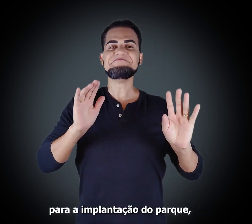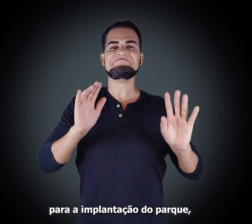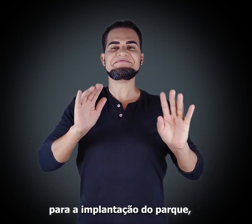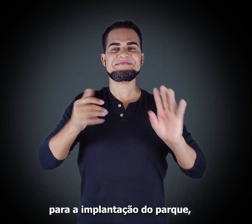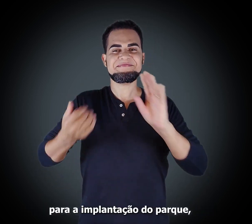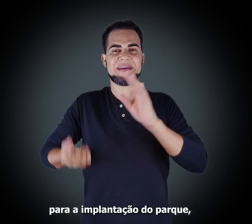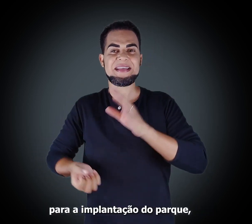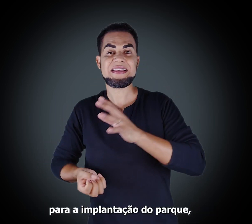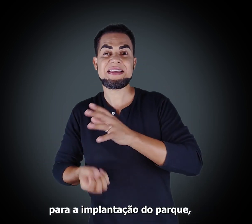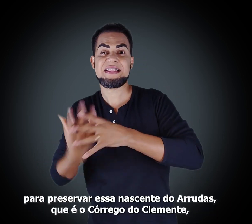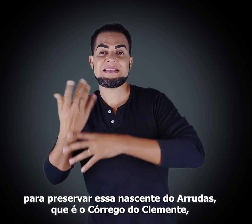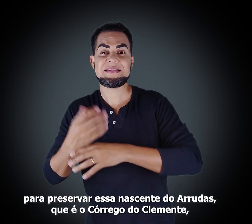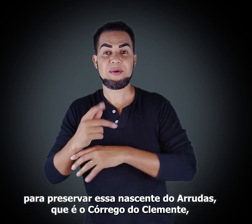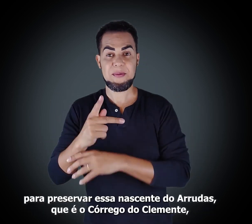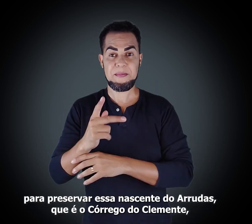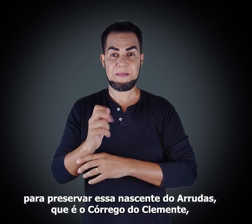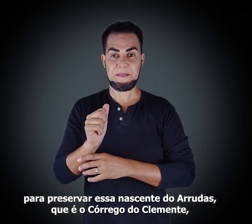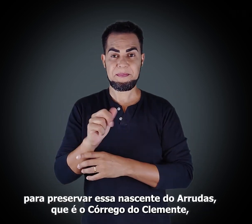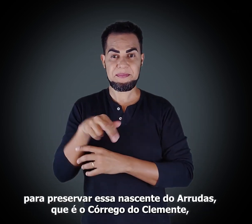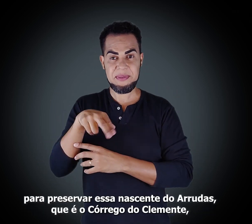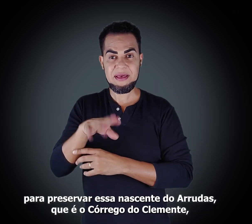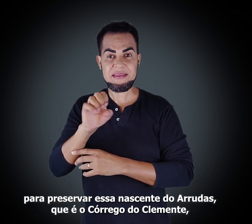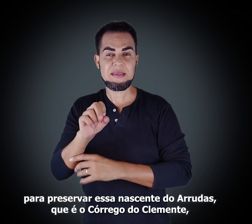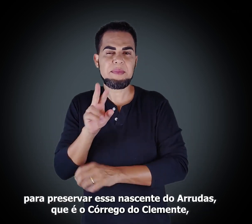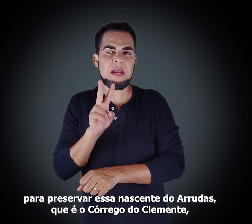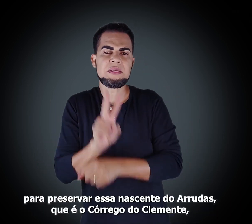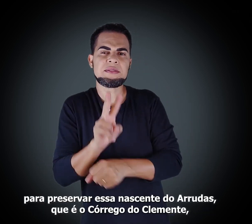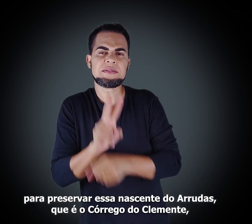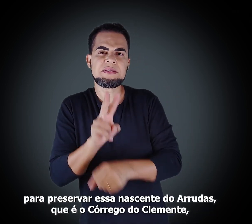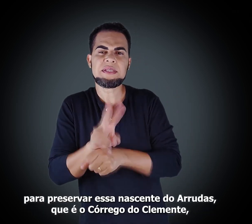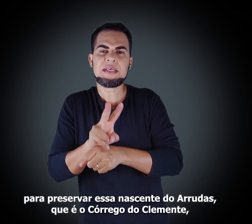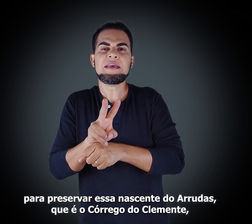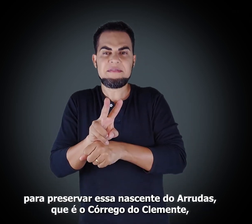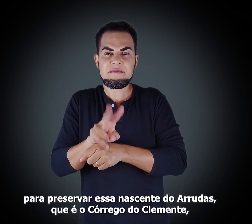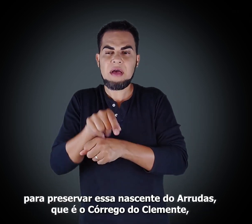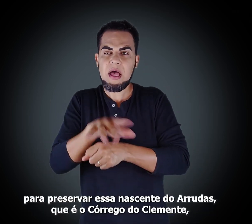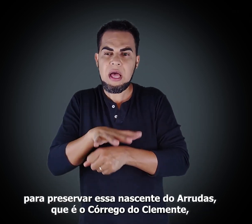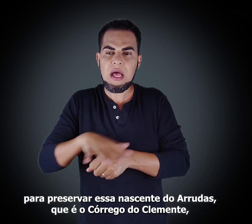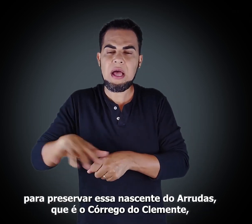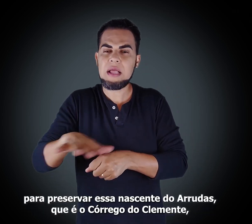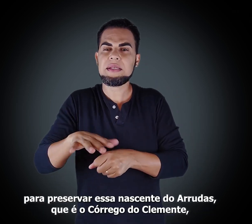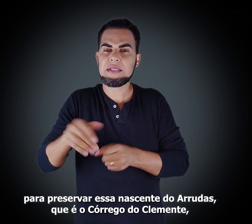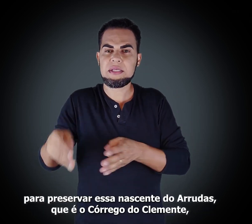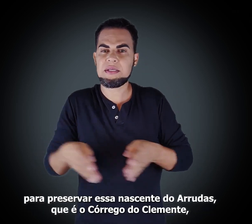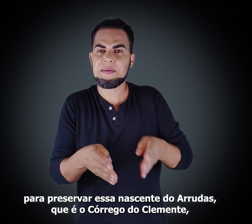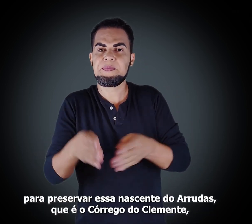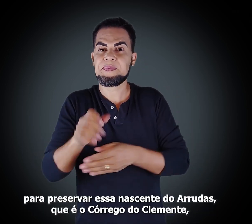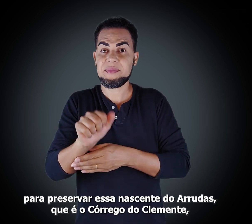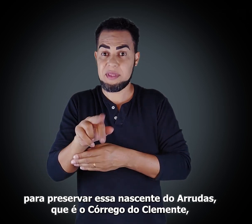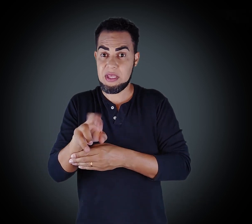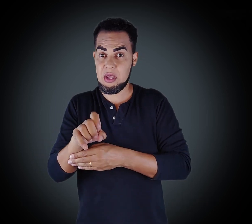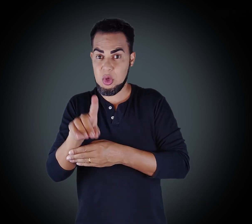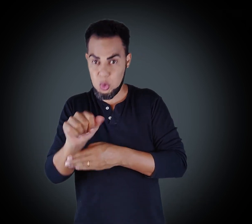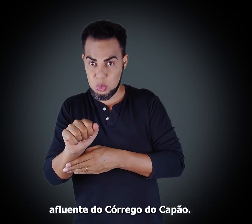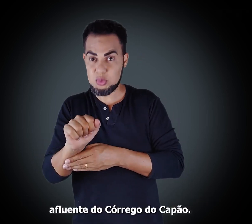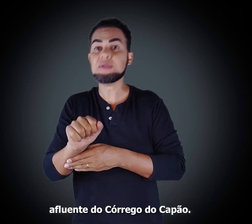para a implantação do parque, para preservar essa nascente, né, do Arrudas, que é o córrego do